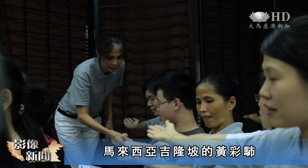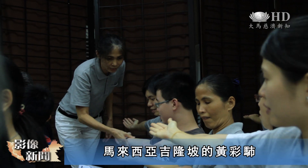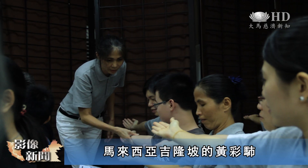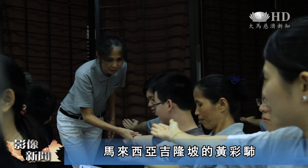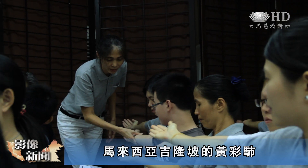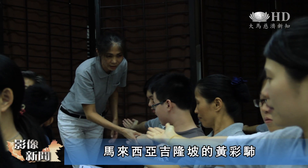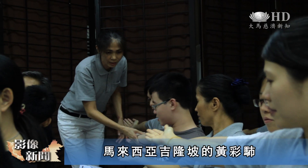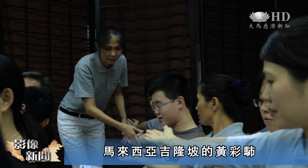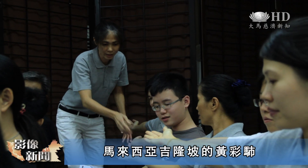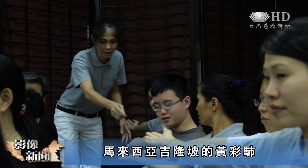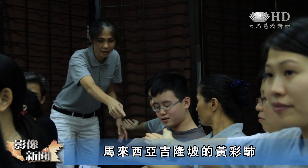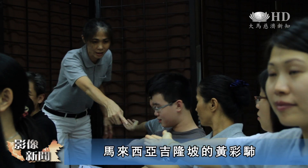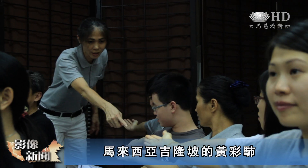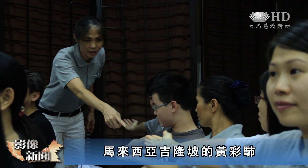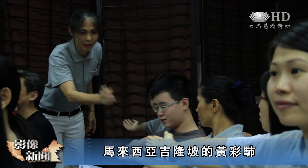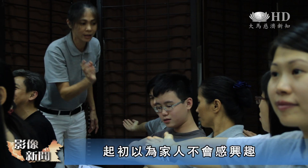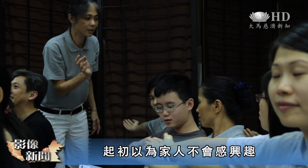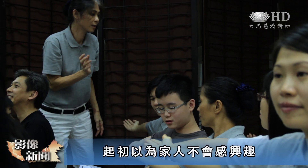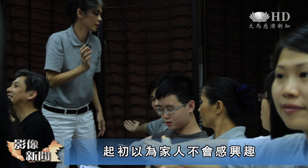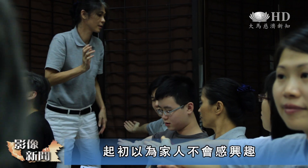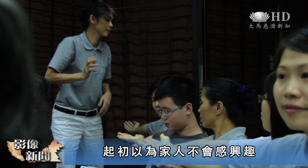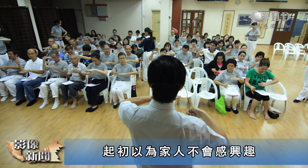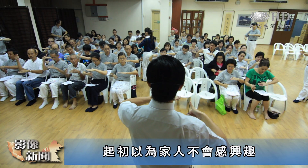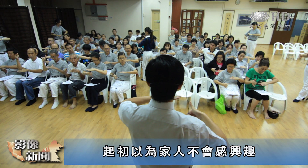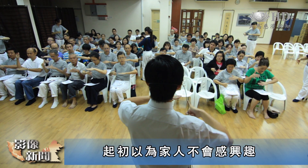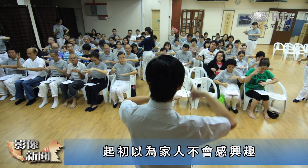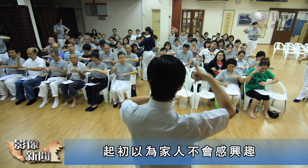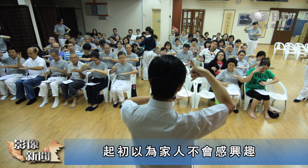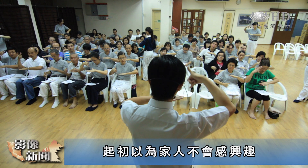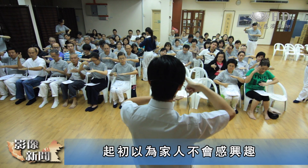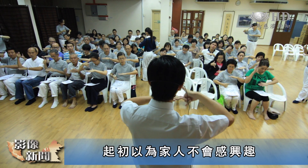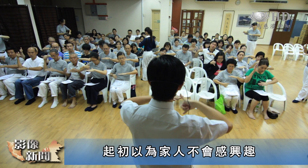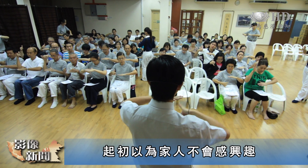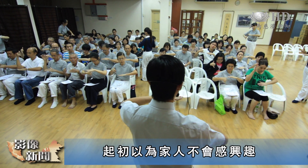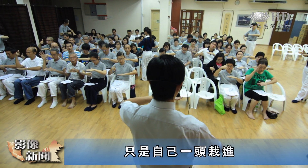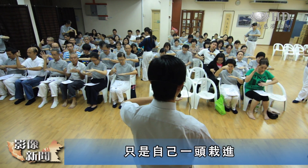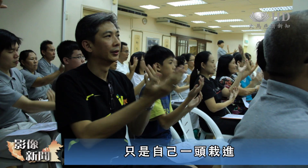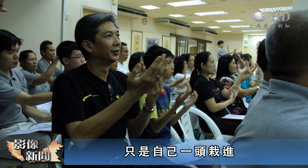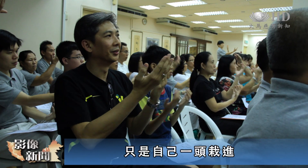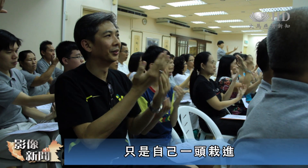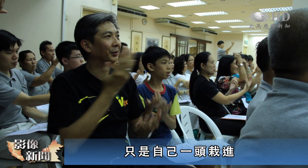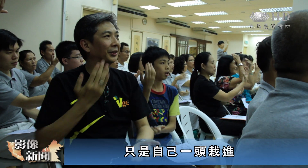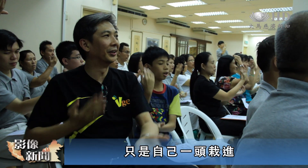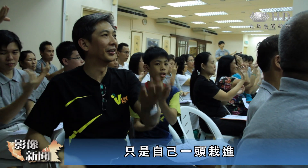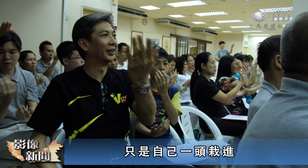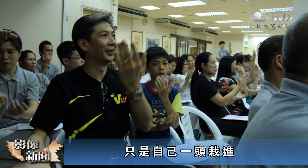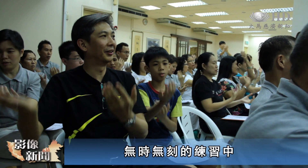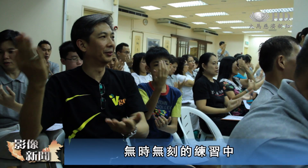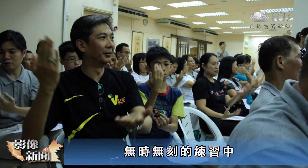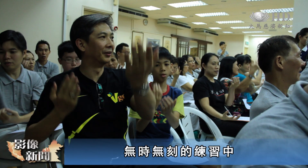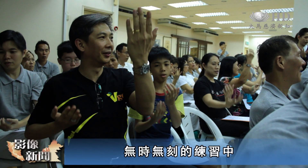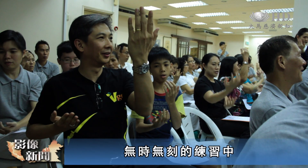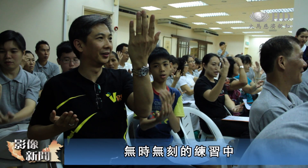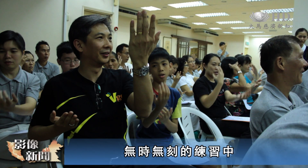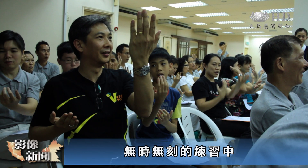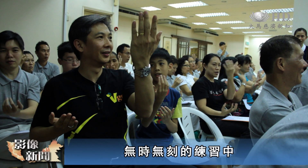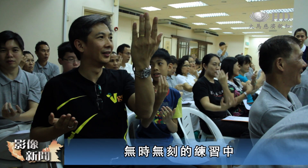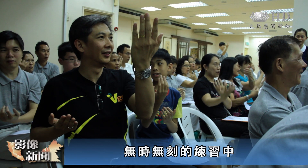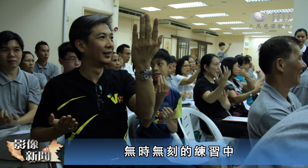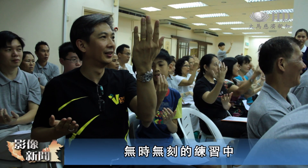来西亚吉隆坡的黄彩佩起初以为家人不会感兴趣，只是自己一头栽进无时无刻的练习中。 无